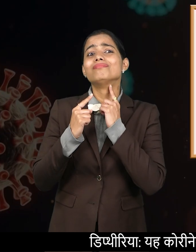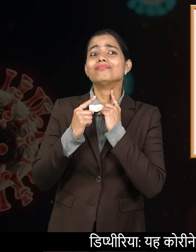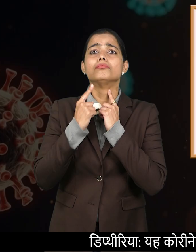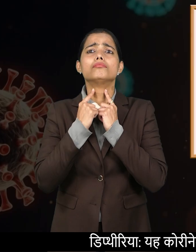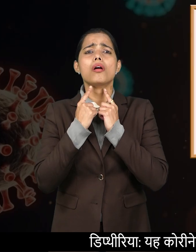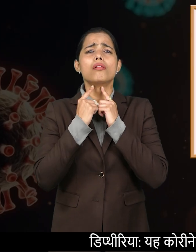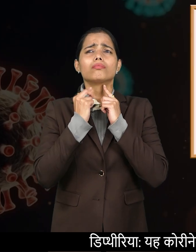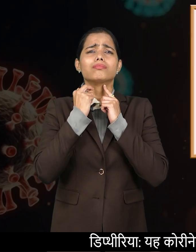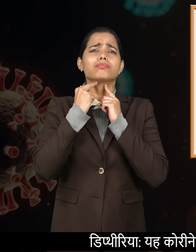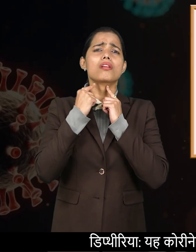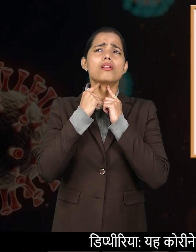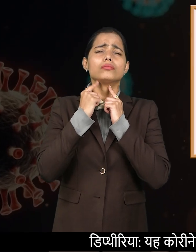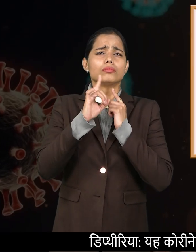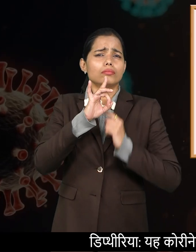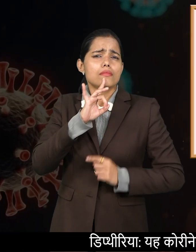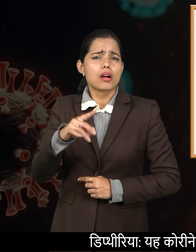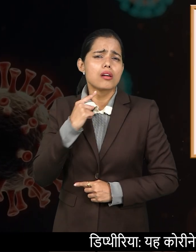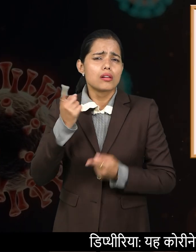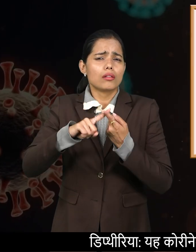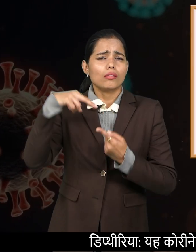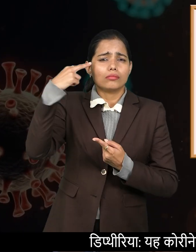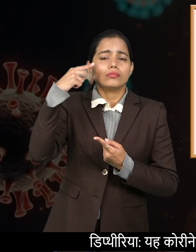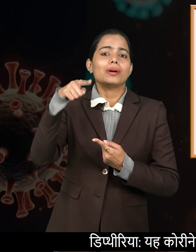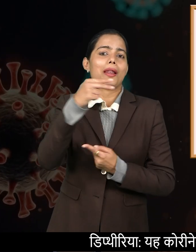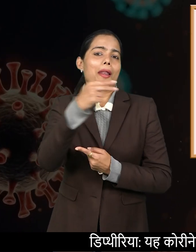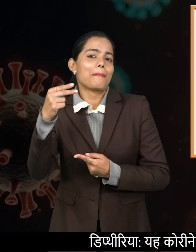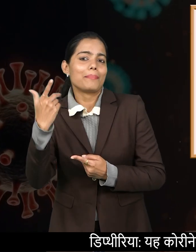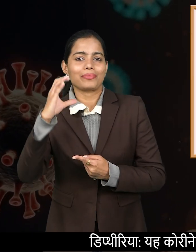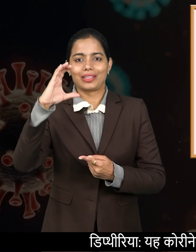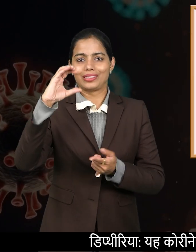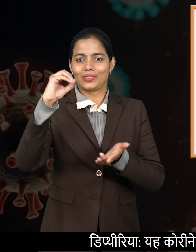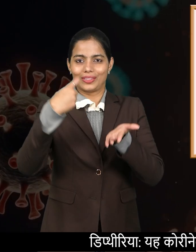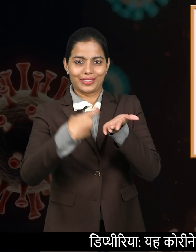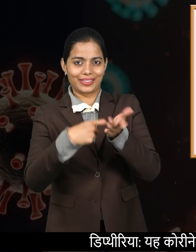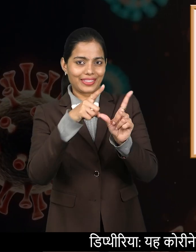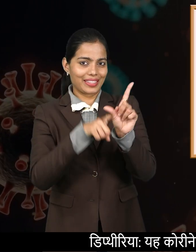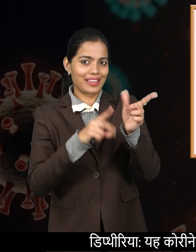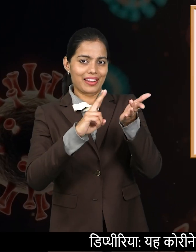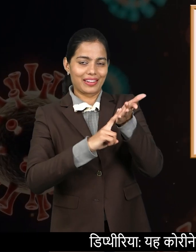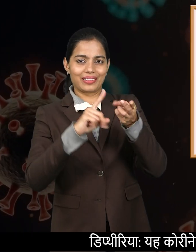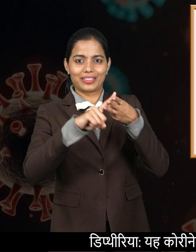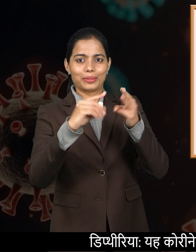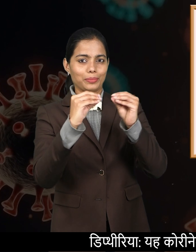डिप्थेरिया यह कोरिनेबैक्टीरियम डिप्थेरिया नामक जीवाणु से होता है।